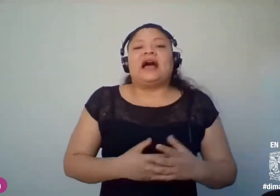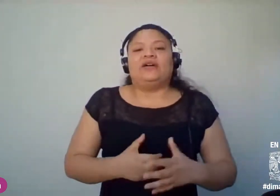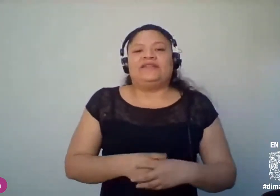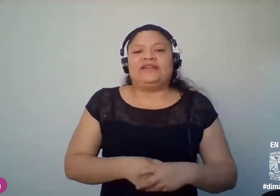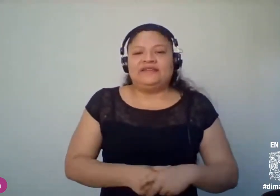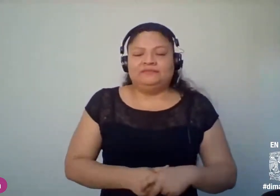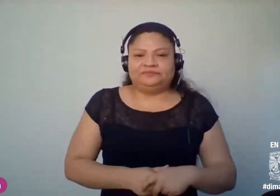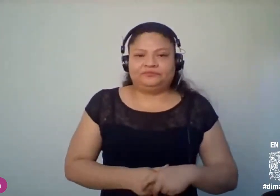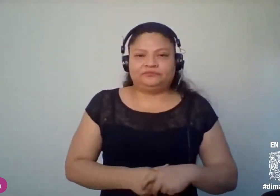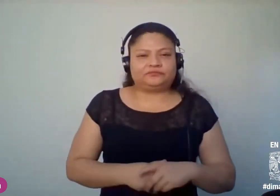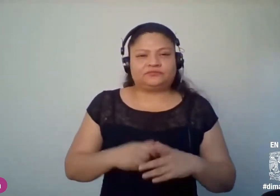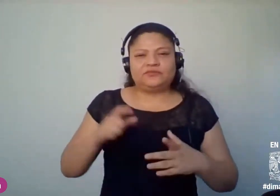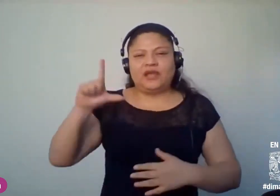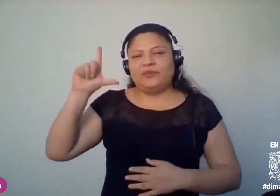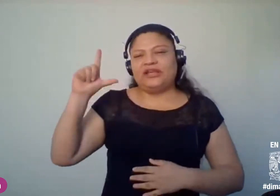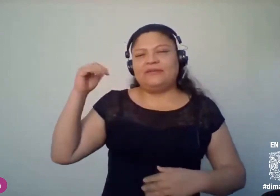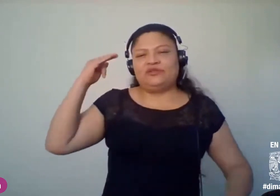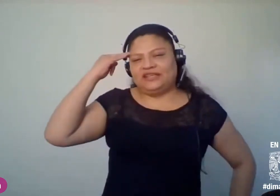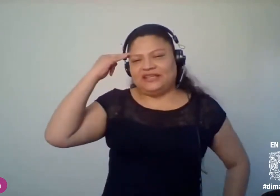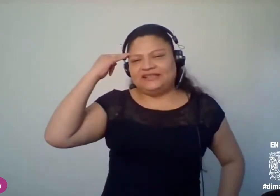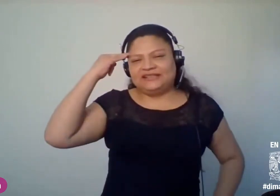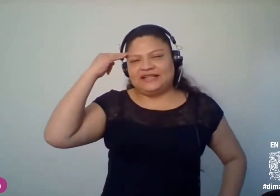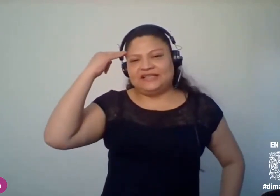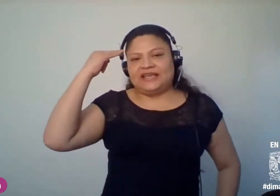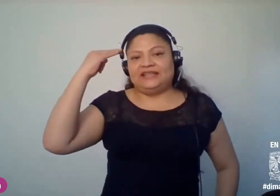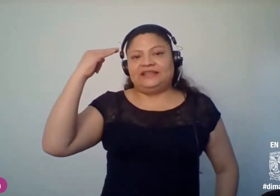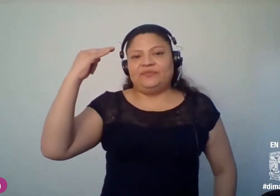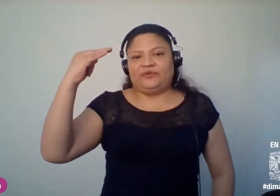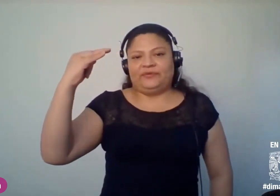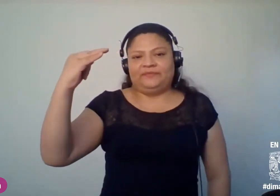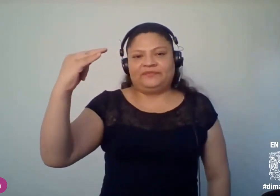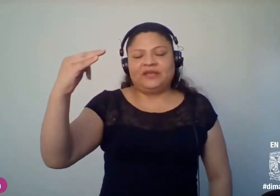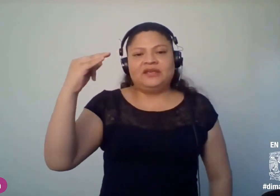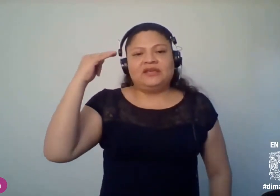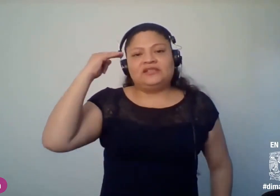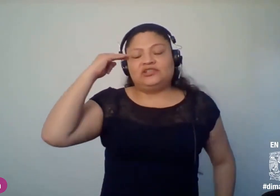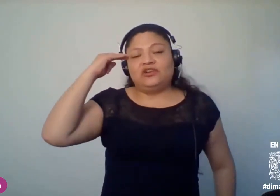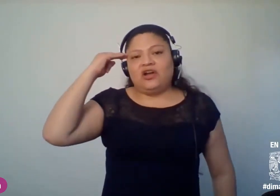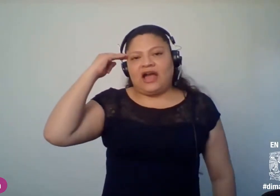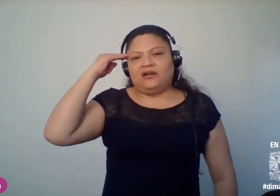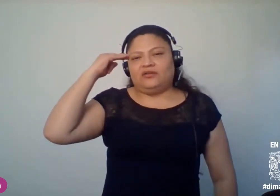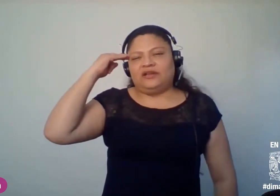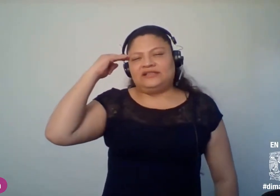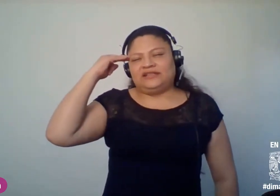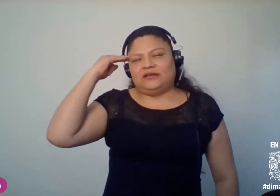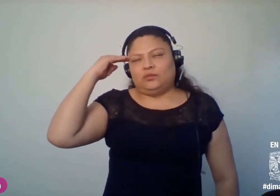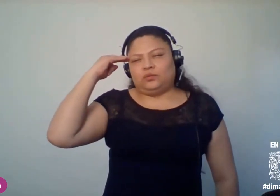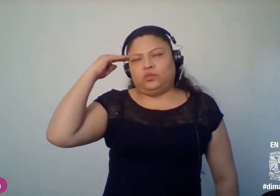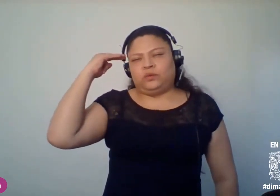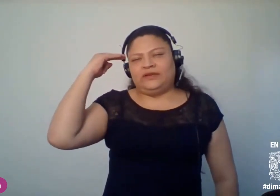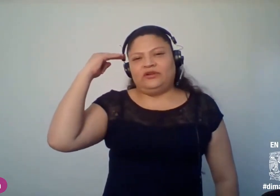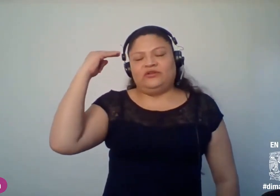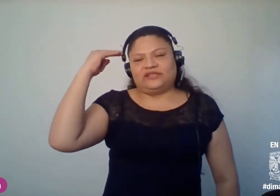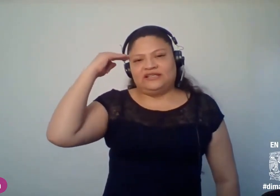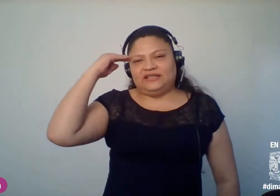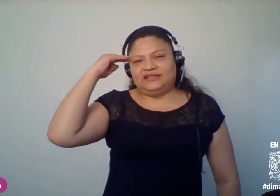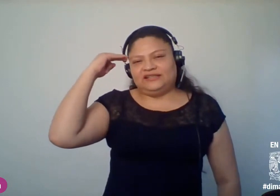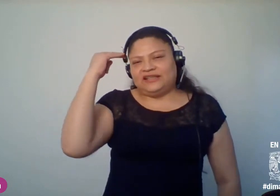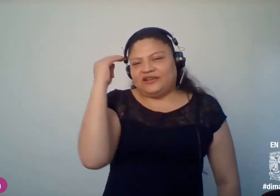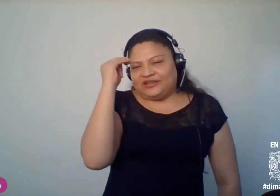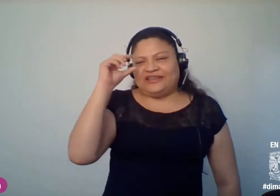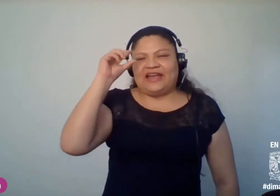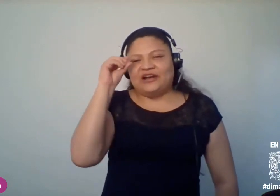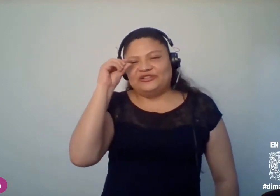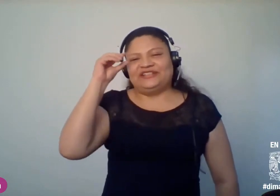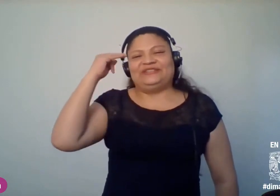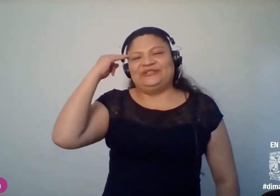manuales. Ahora bien, por ejemplo, si yo, esta es la seña de tiempo, si yo hago inflo los cachetes